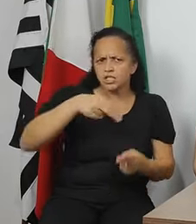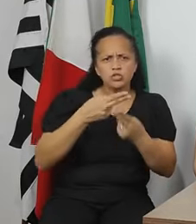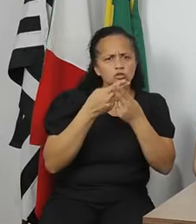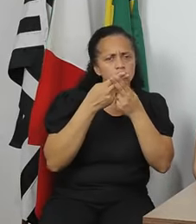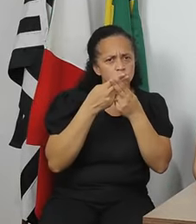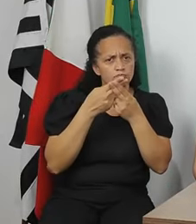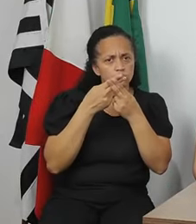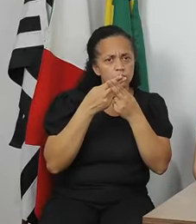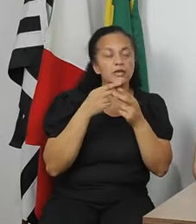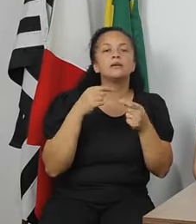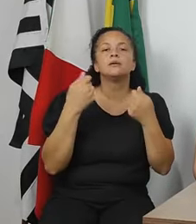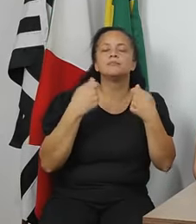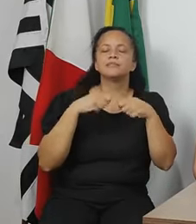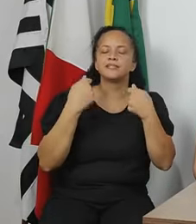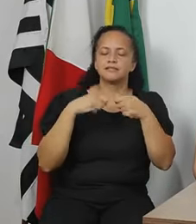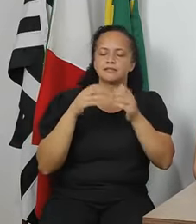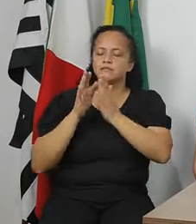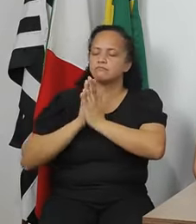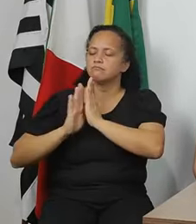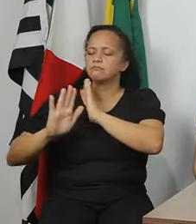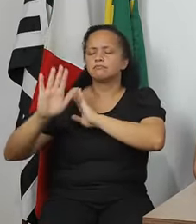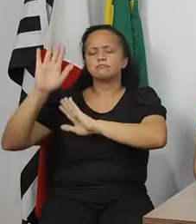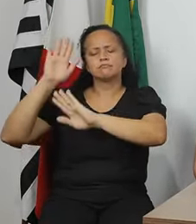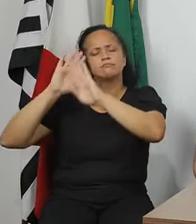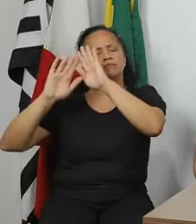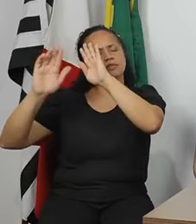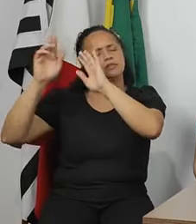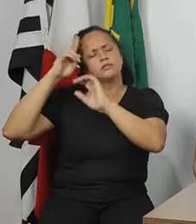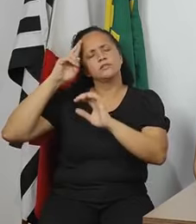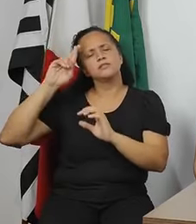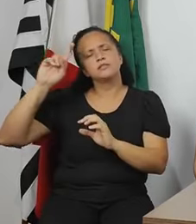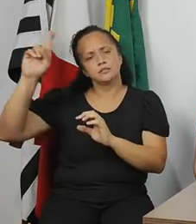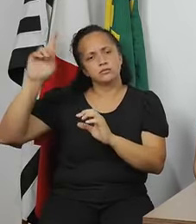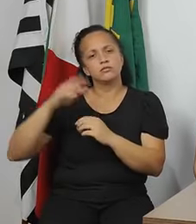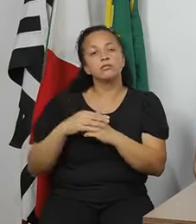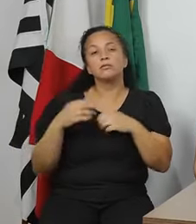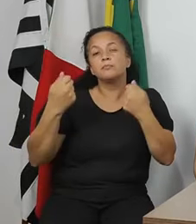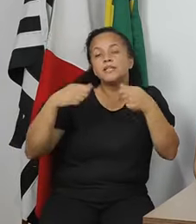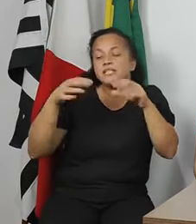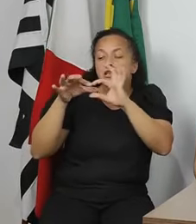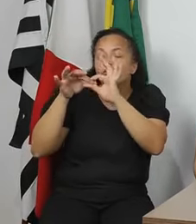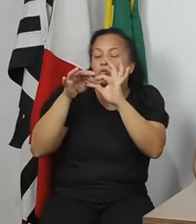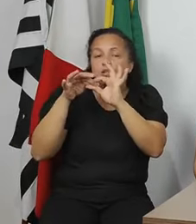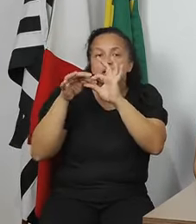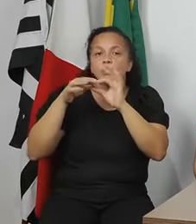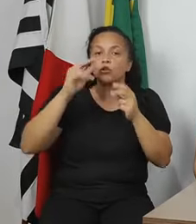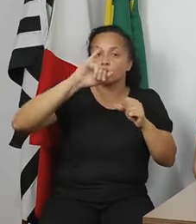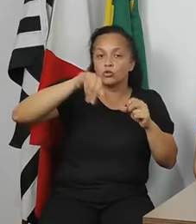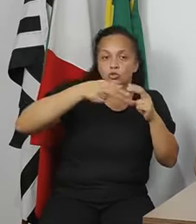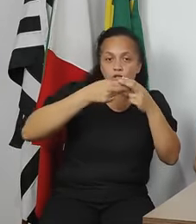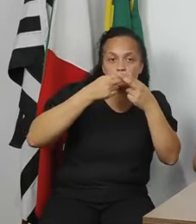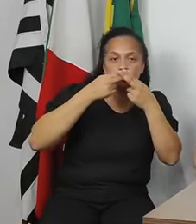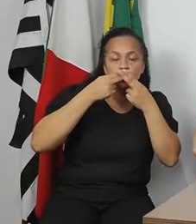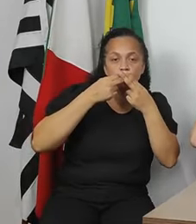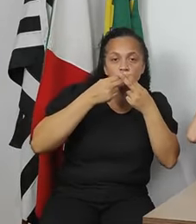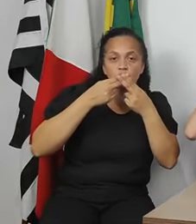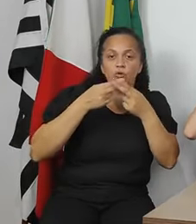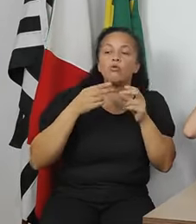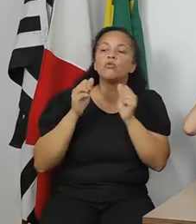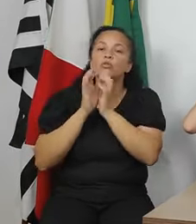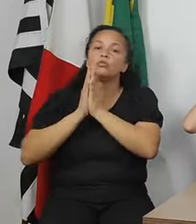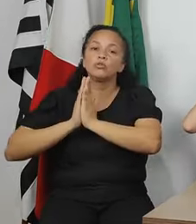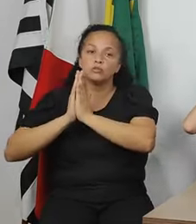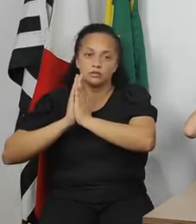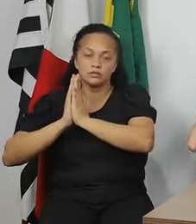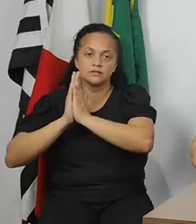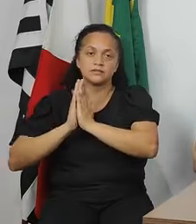um ato de negar a nós mesmos para seguir a Jesus. E dessa forma nós vamos estar fazendo com que a nossa carne,